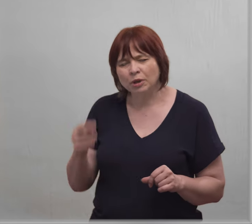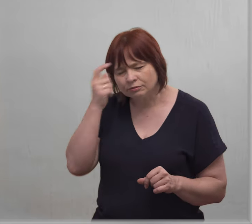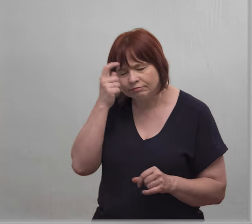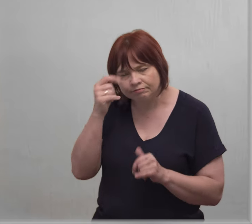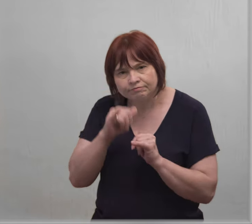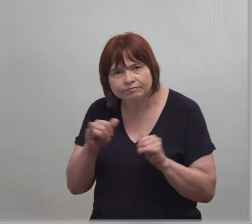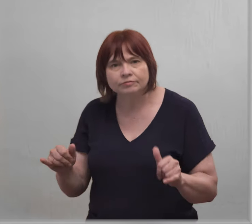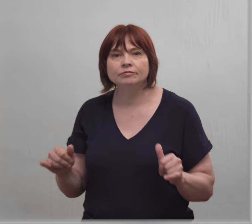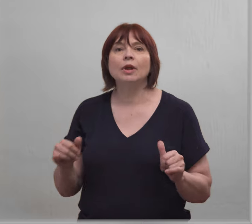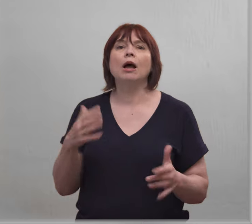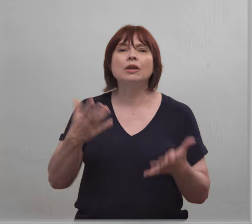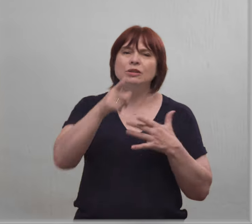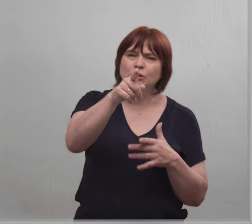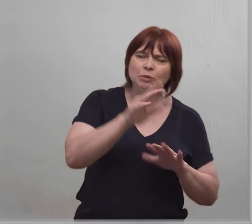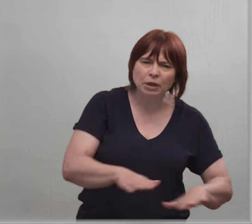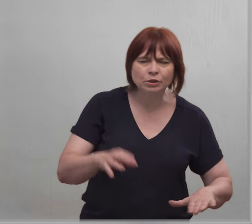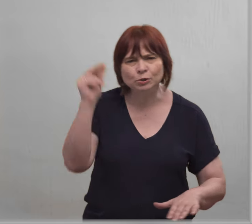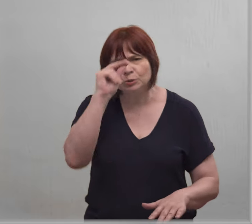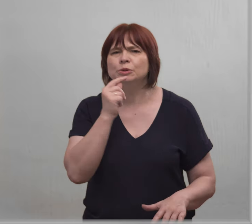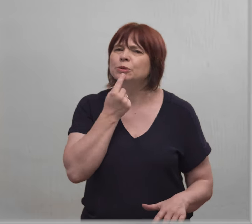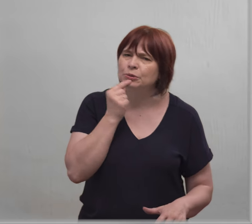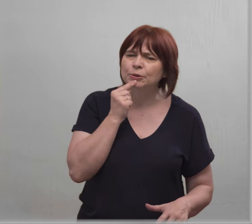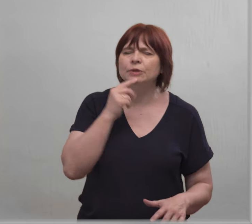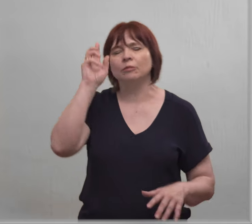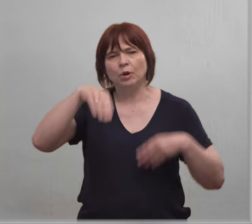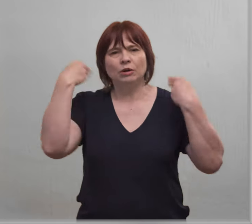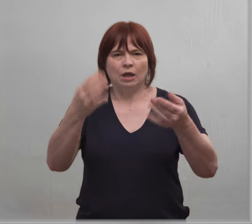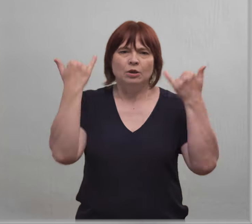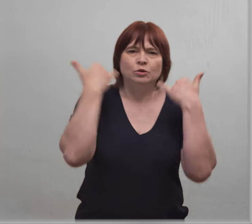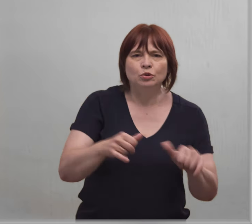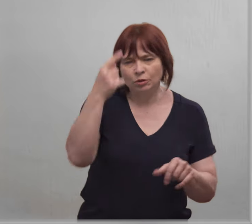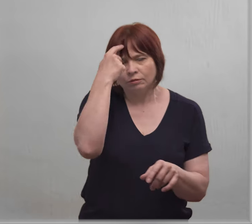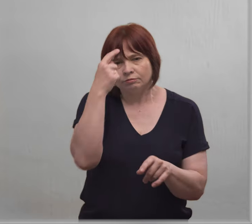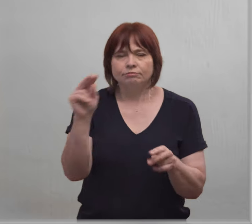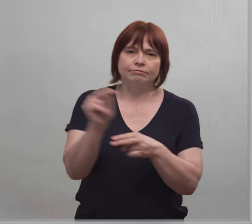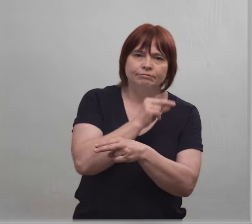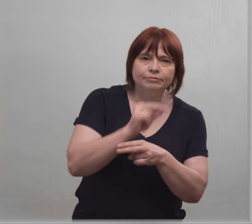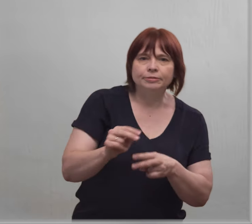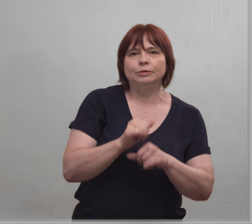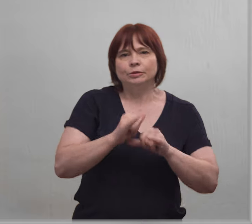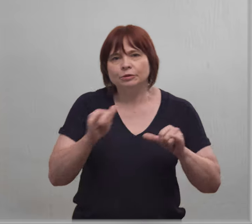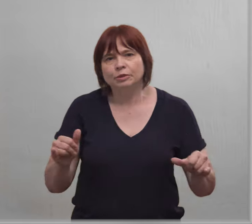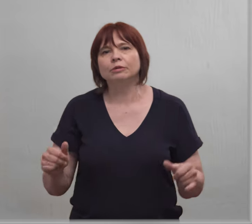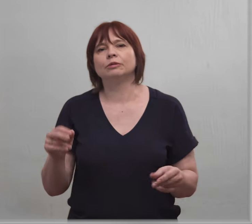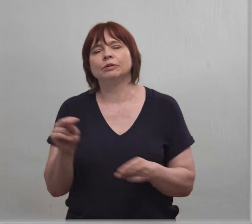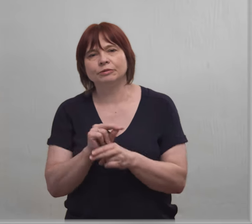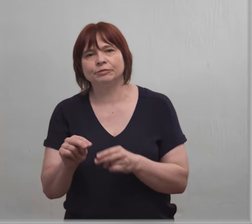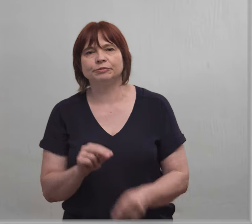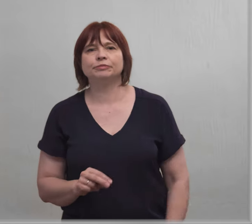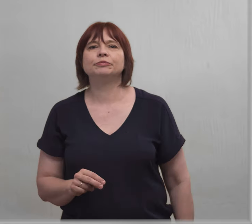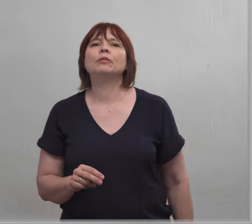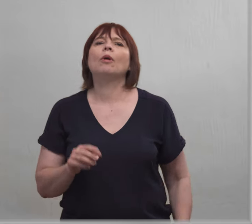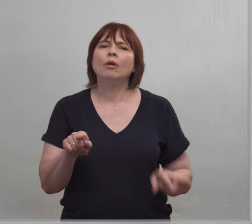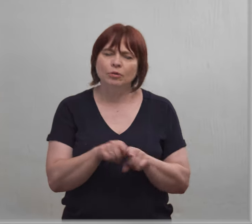сейчас, милостивый Святой Израилев. И также мы молимся сейчас за исцеление ребенка Давида. У него